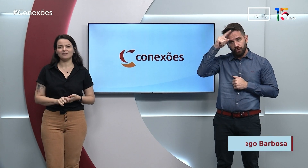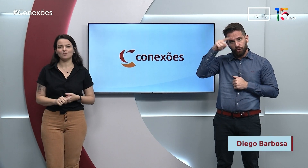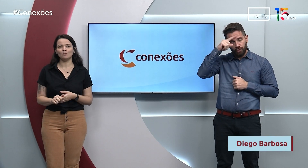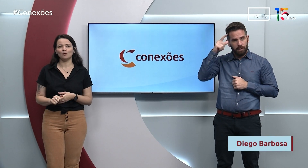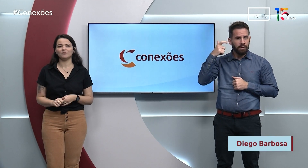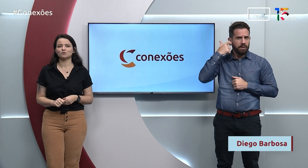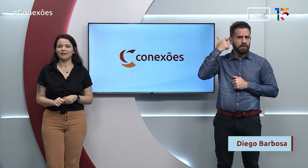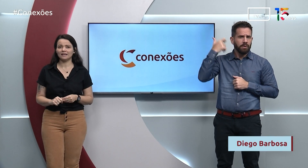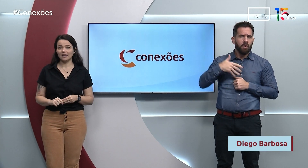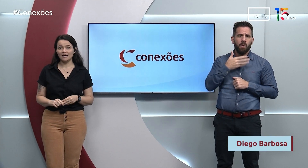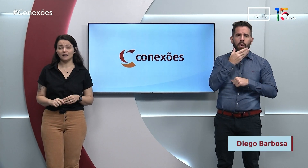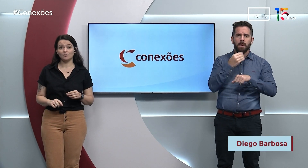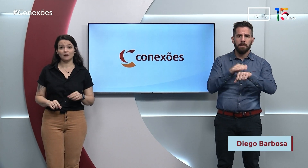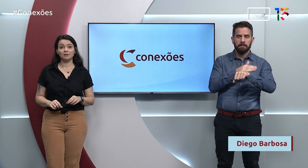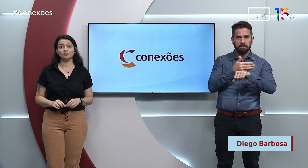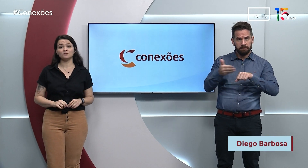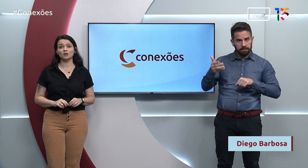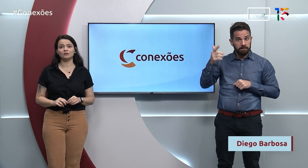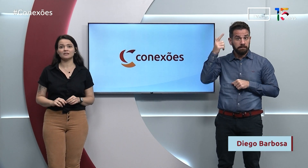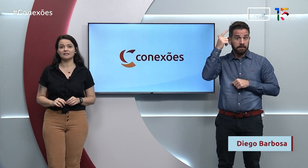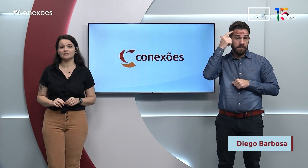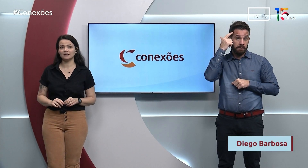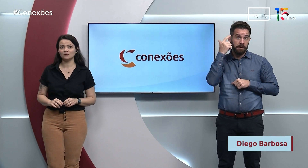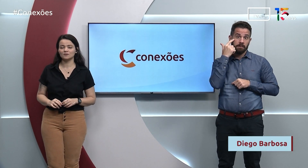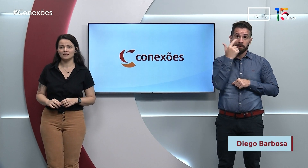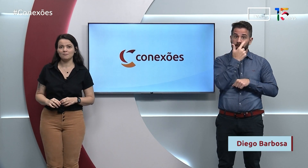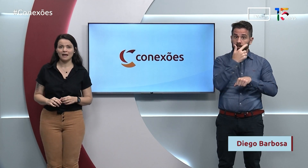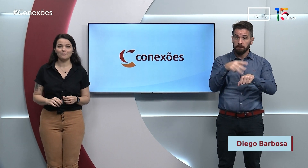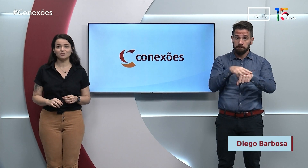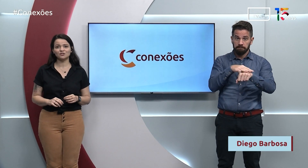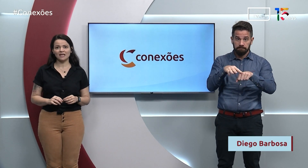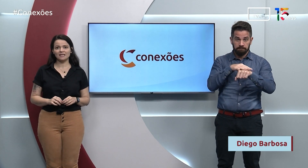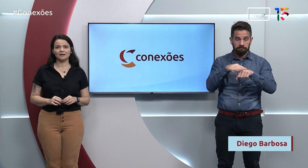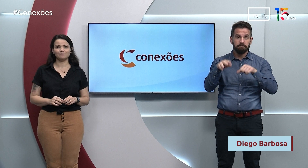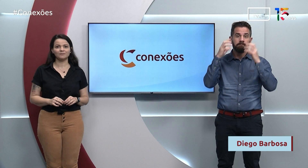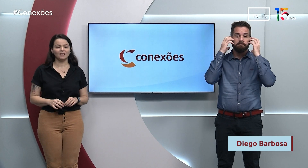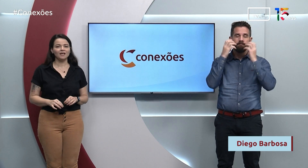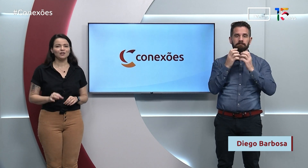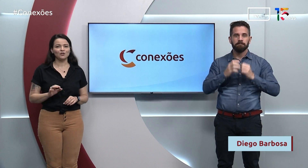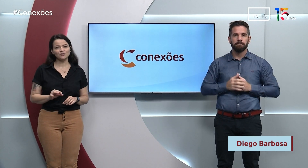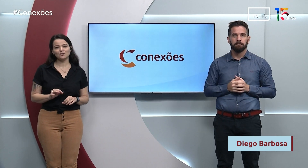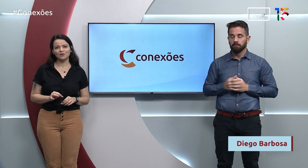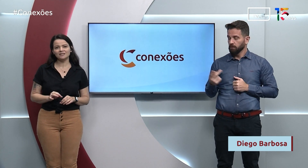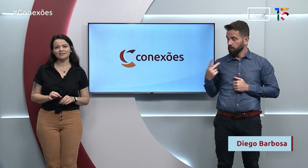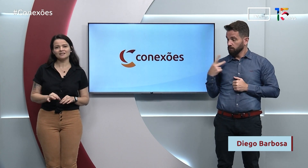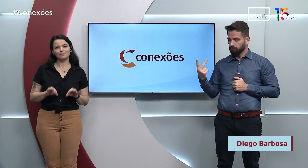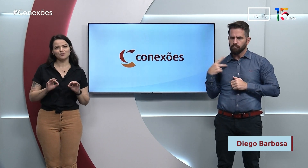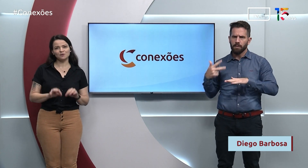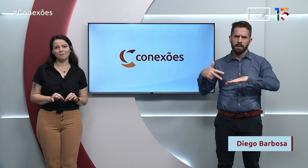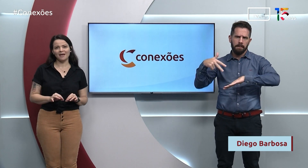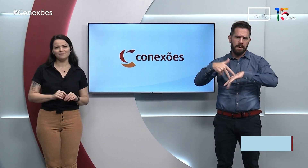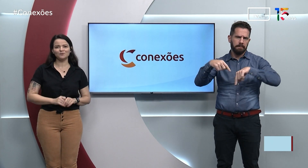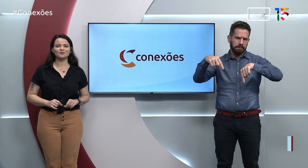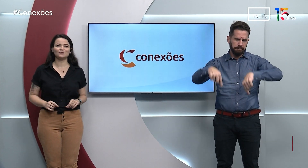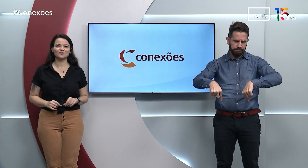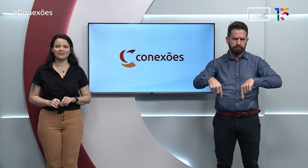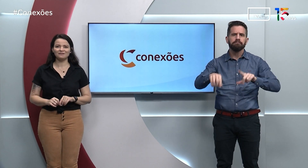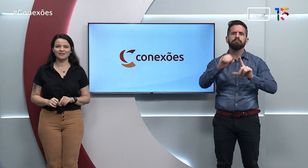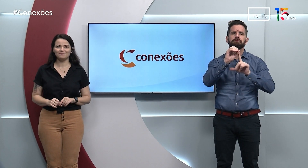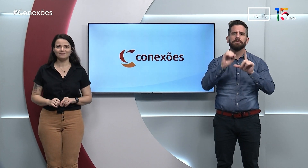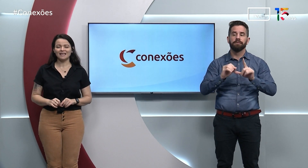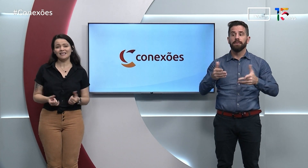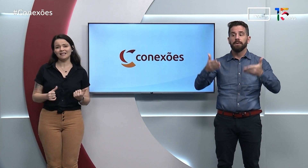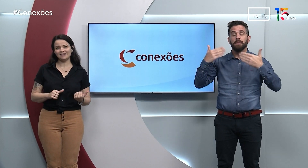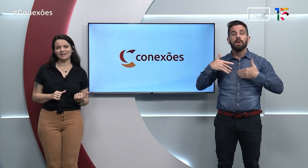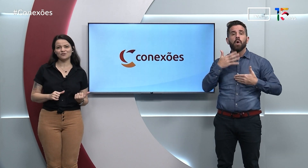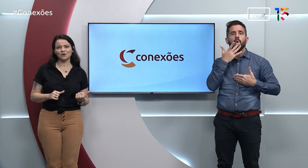se descreve como um homem de pele clara, com cabelos e olhos castanhos e barba cheia. Nós dois estamos de pé no estúdio da